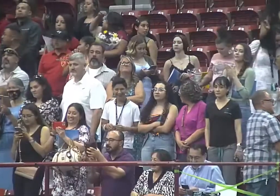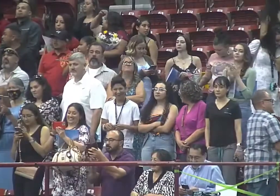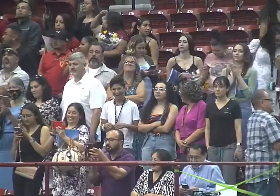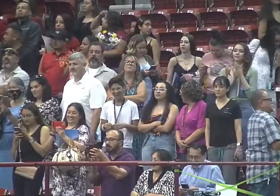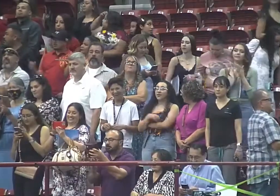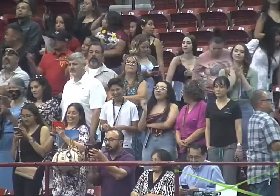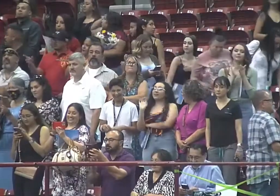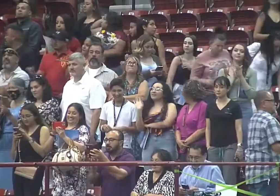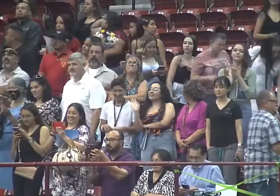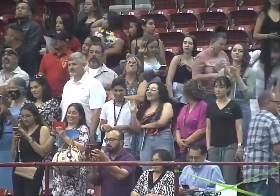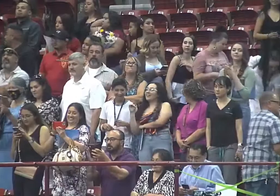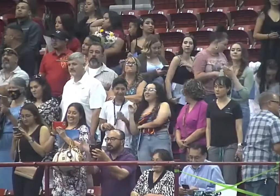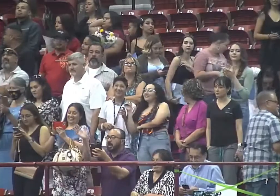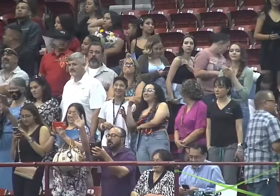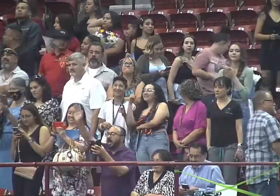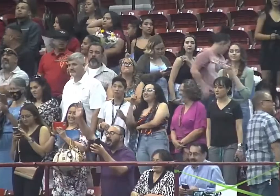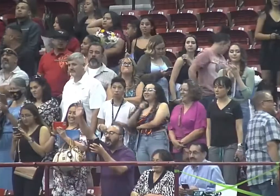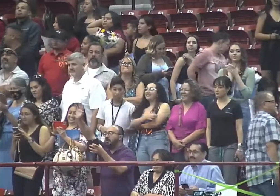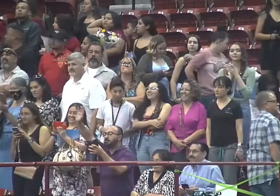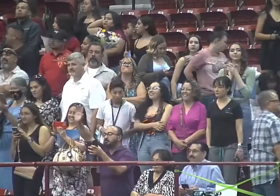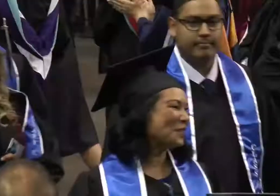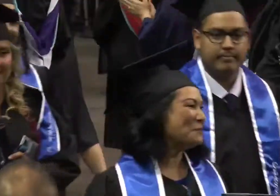morena es la